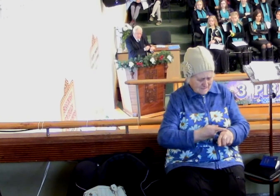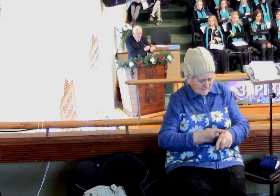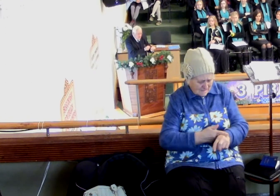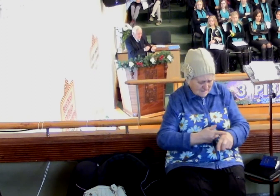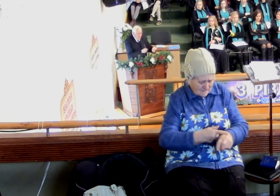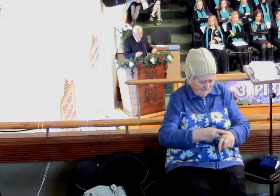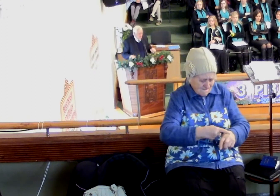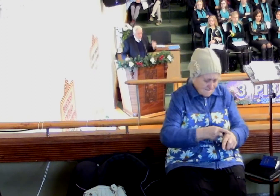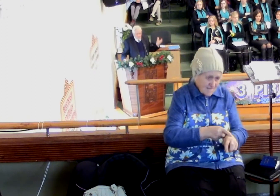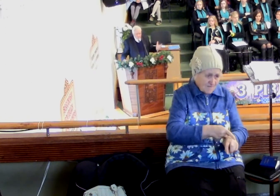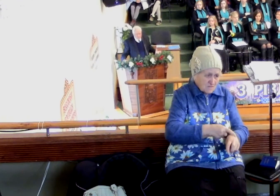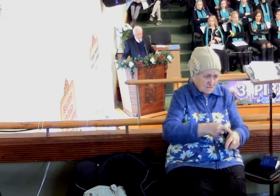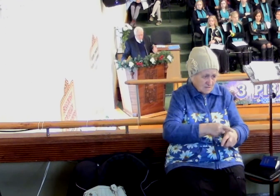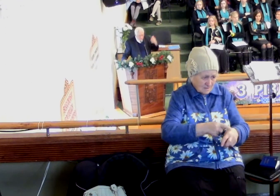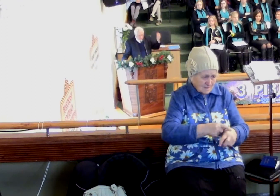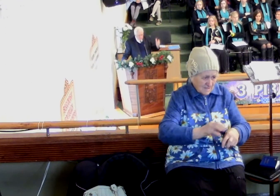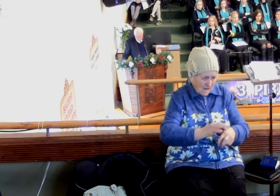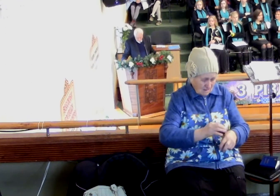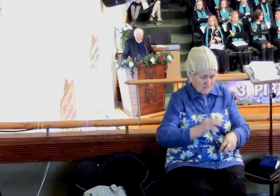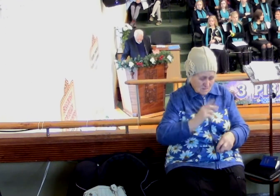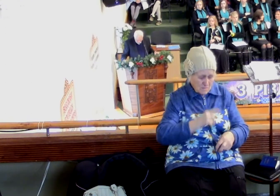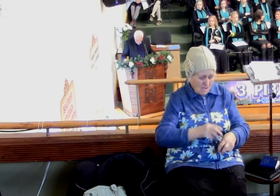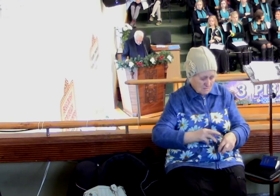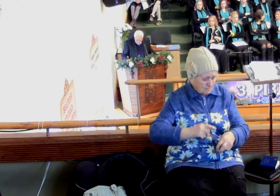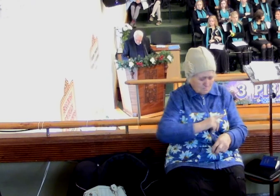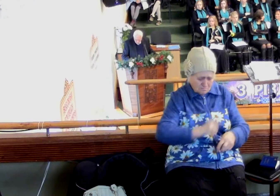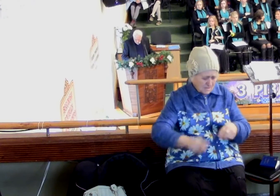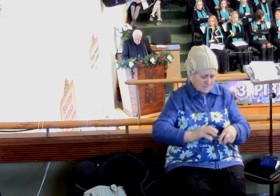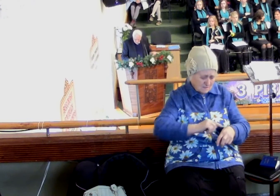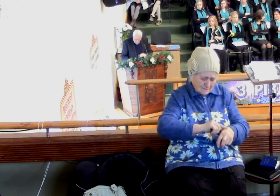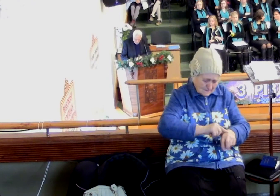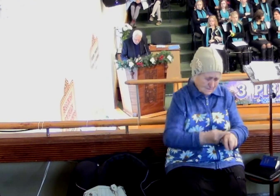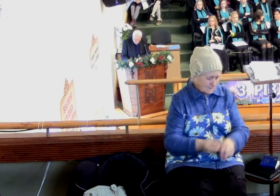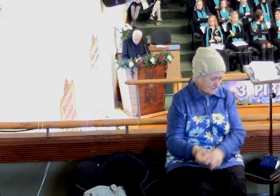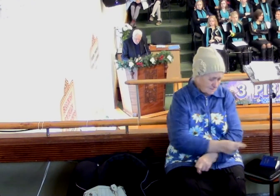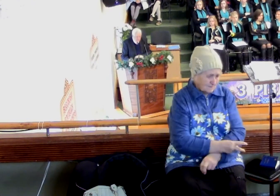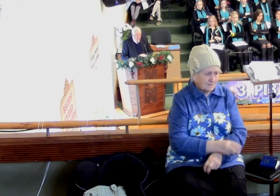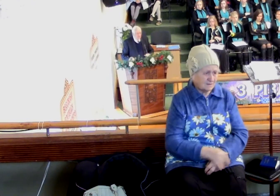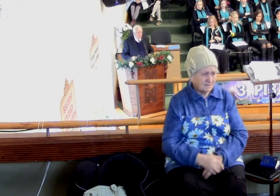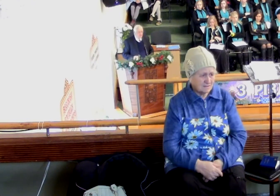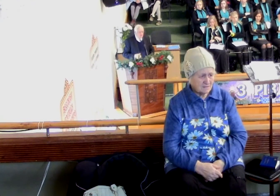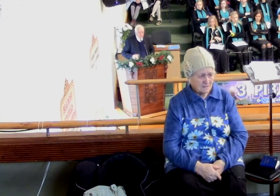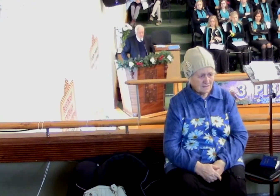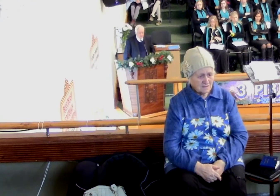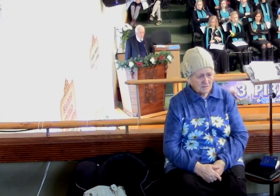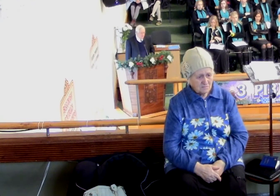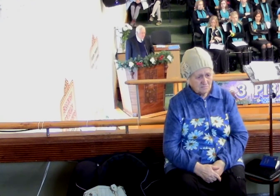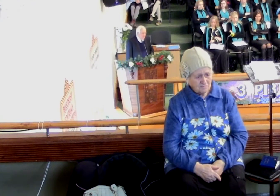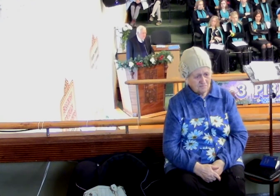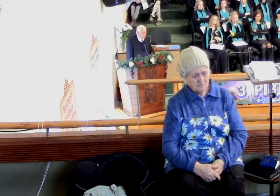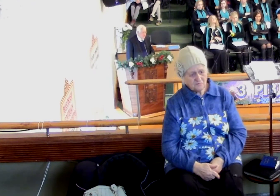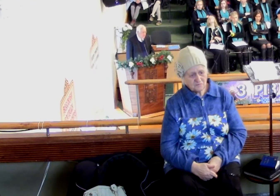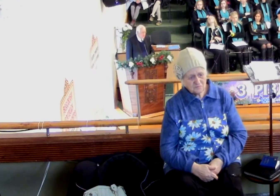нет аптеки. Тогда мне было, в те времена, когда это было давно, может быть, не было таких каких-то